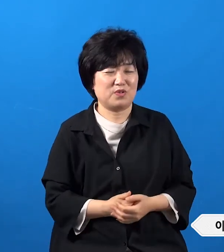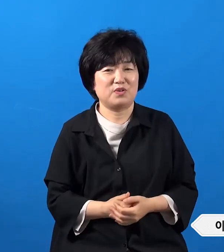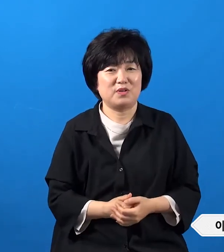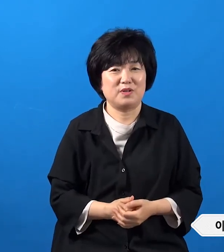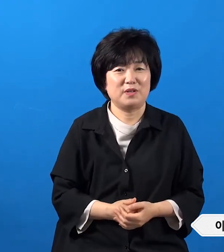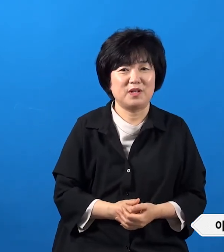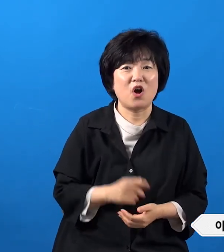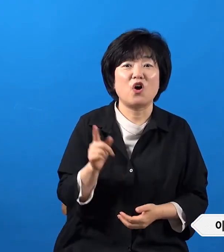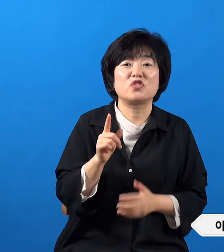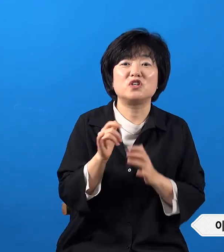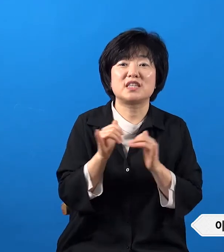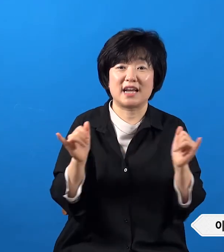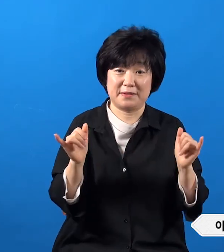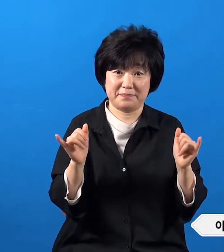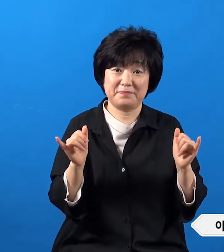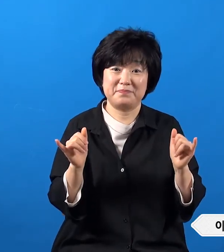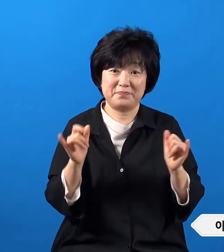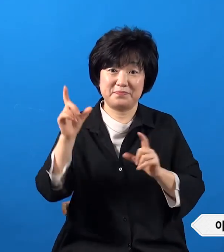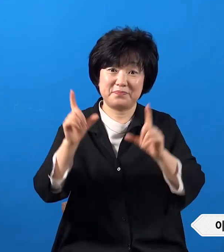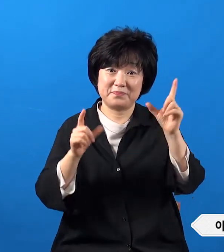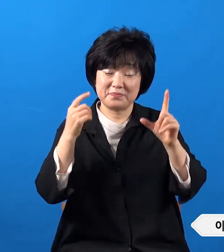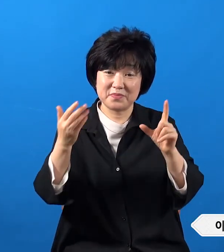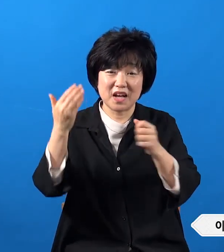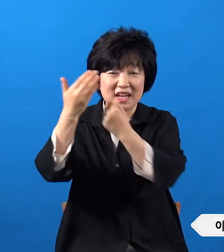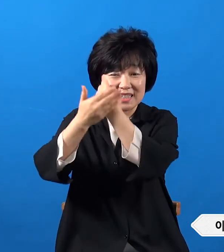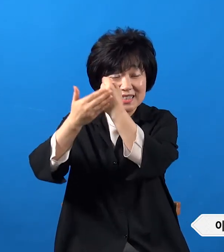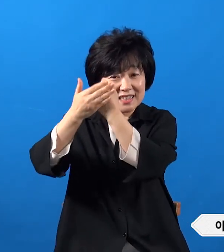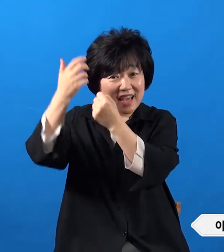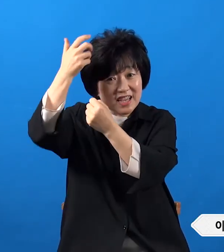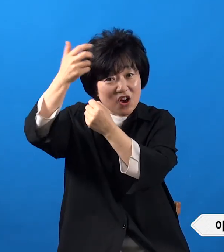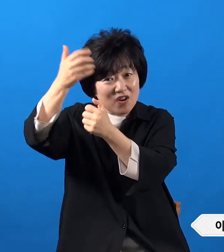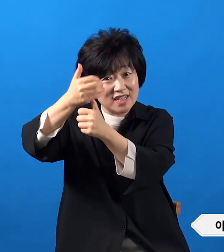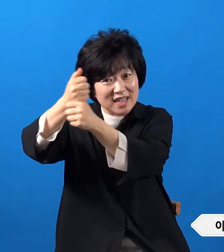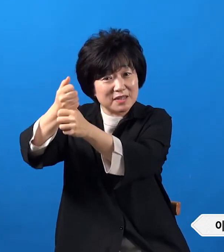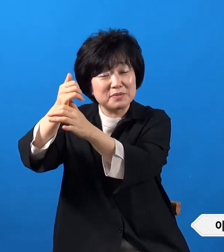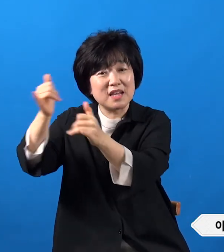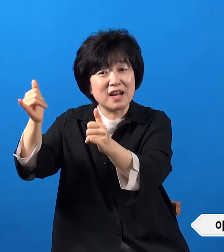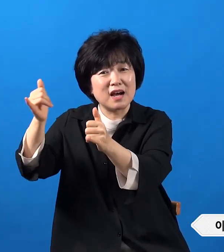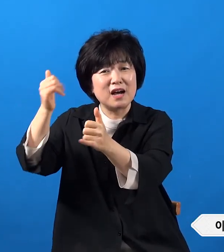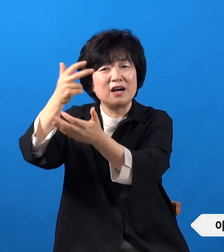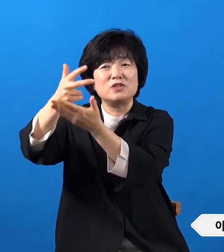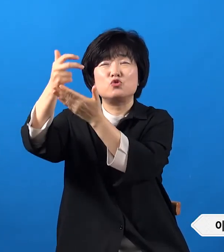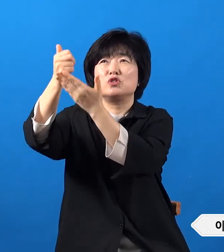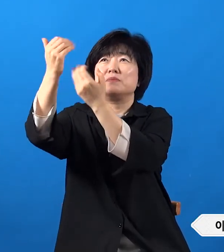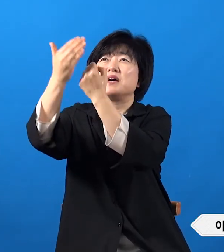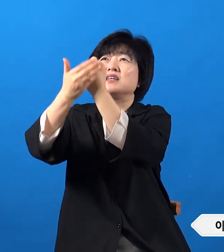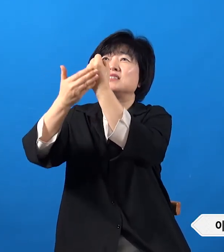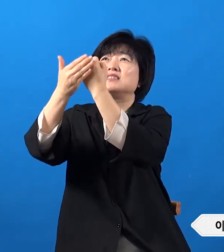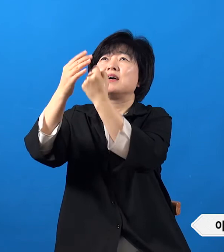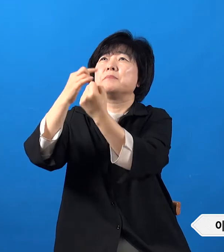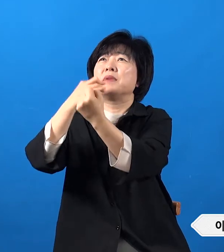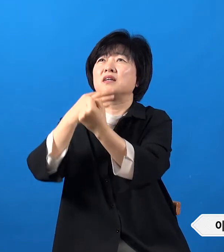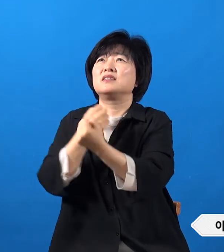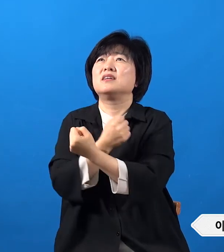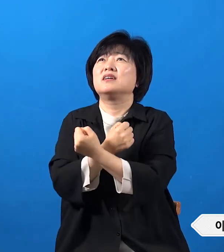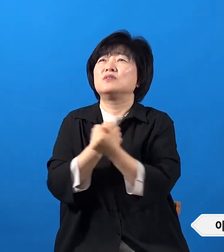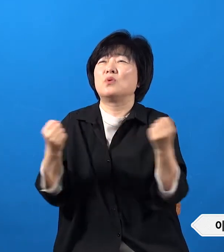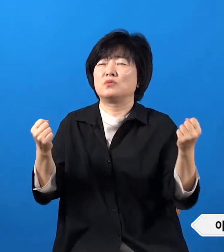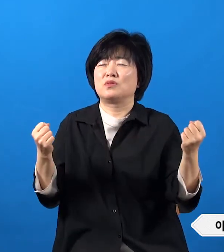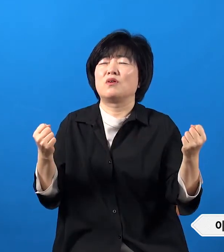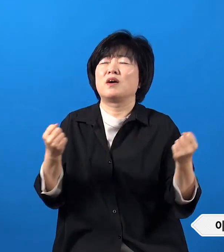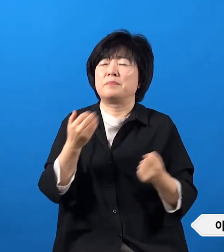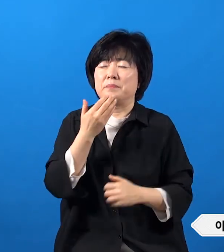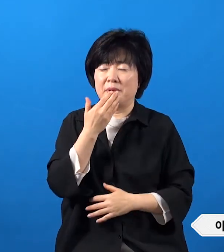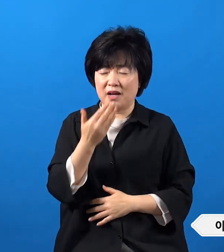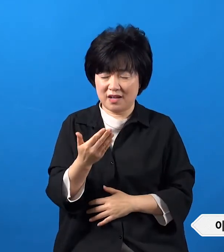자, 그는 어떤 사람입니까? 은혜의 영에 사로잡힌 사람. 첫째로 그는 주님의 은혜로만 용서가 가능함을